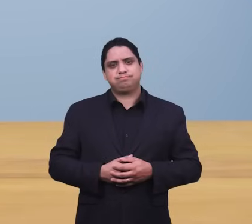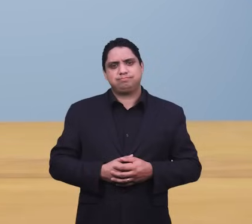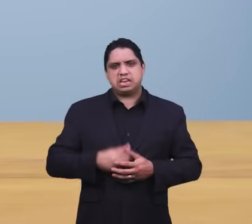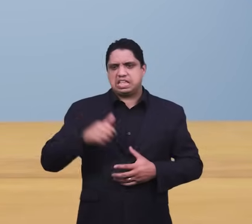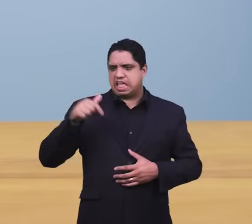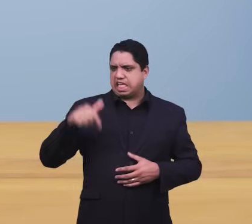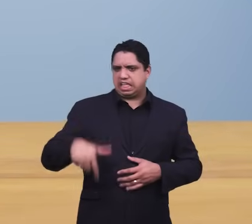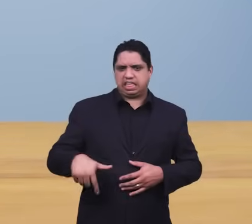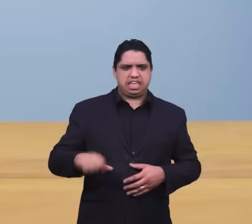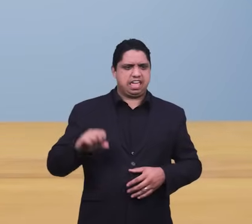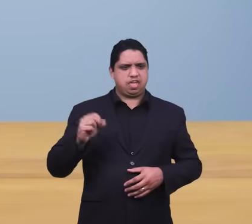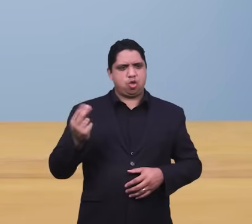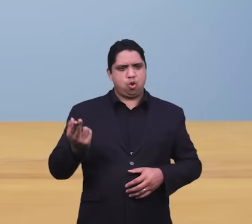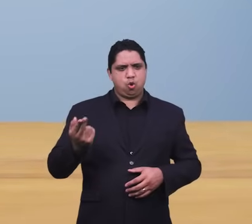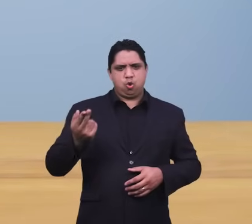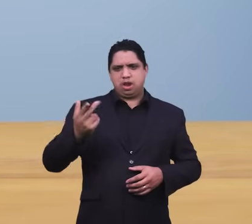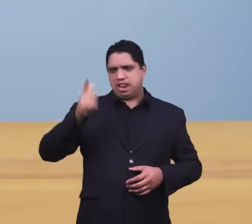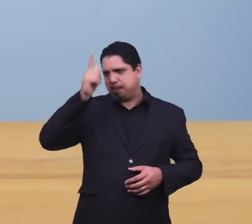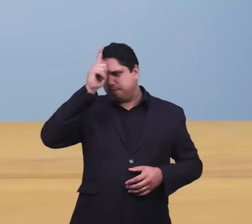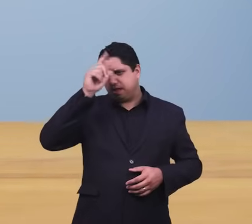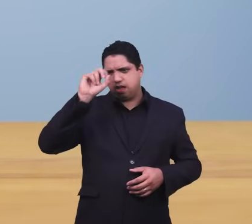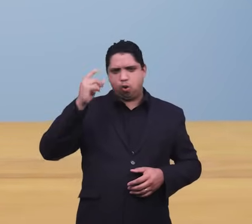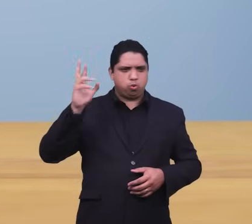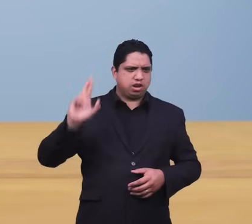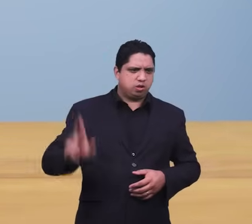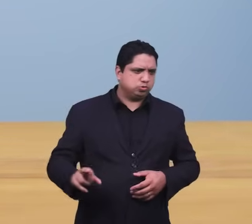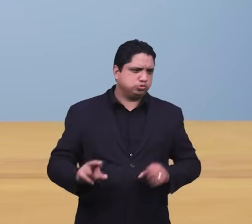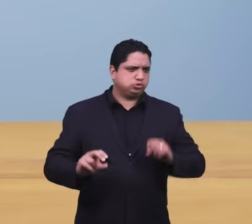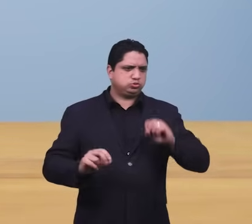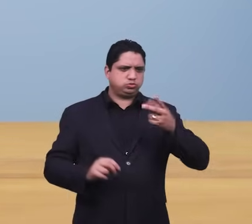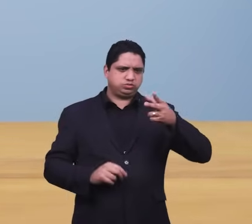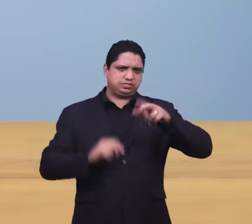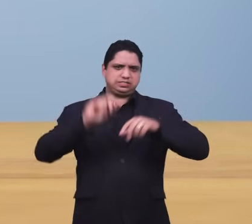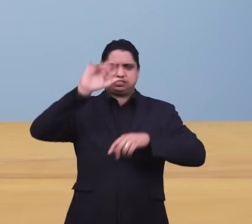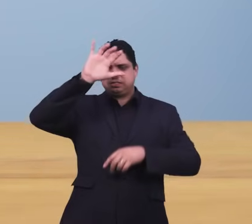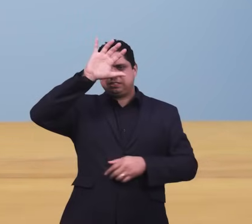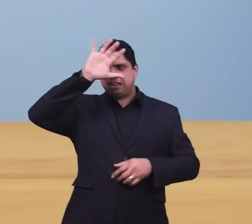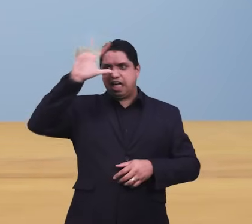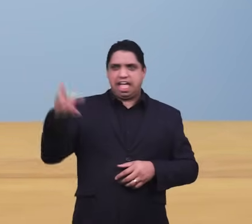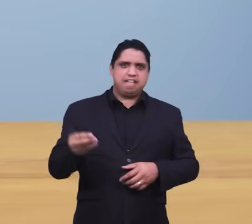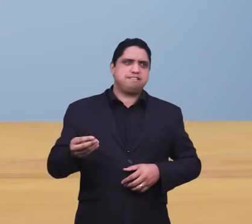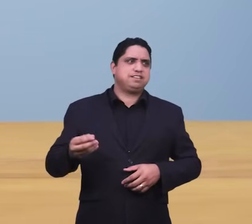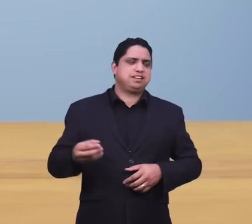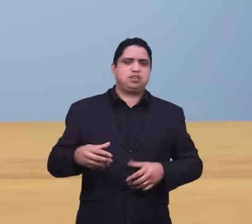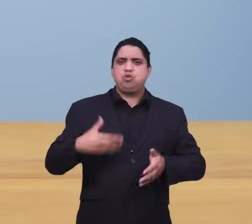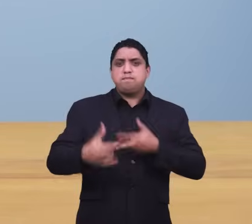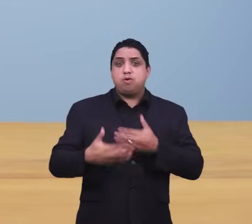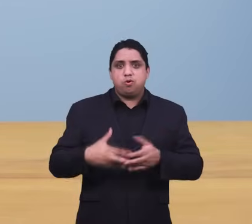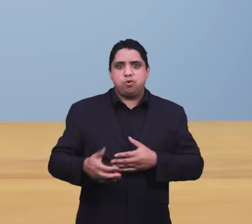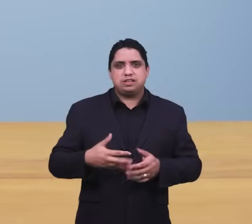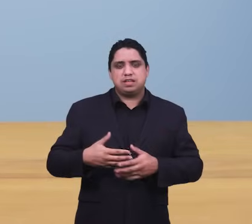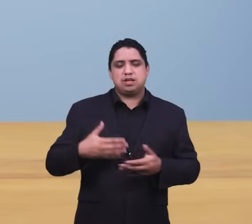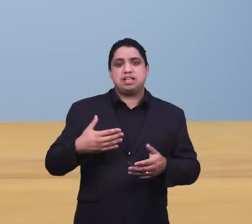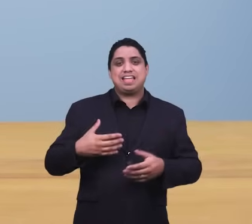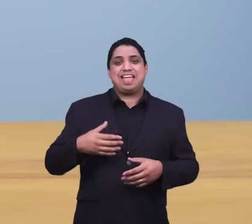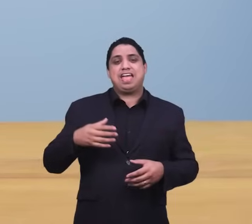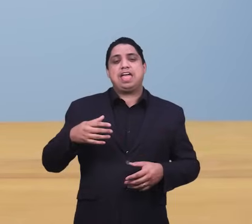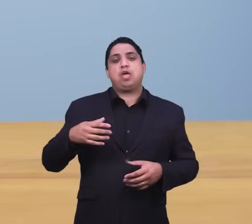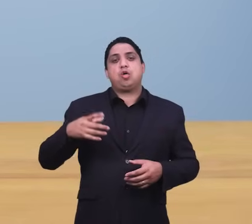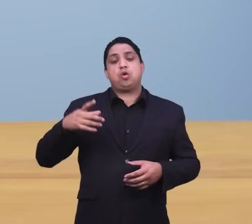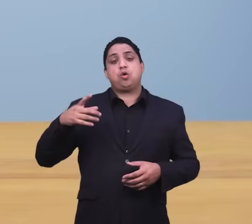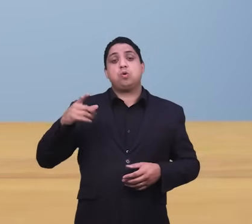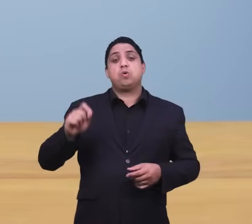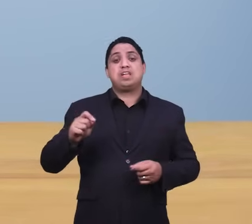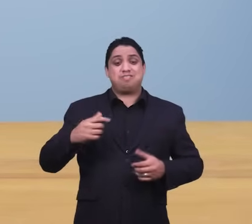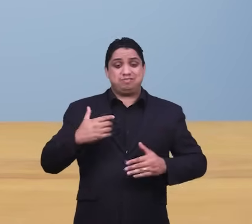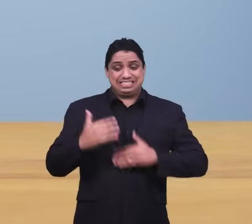na Rússia, que é na Alemanha, que é lá na África, existe uma ordem de desenvolvimento humano que é igual